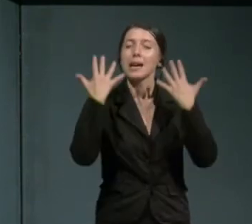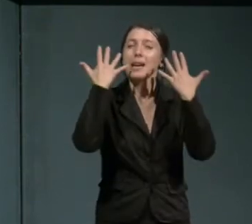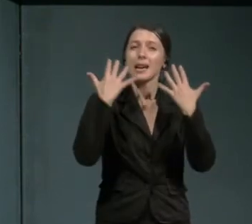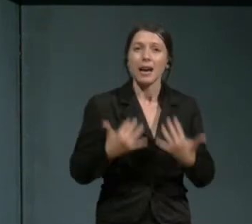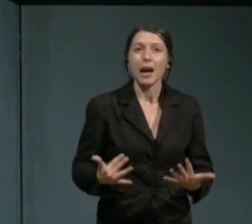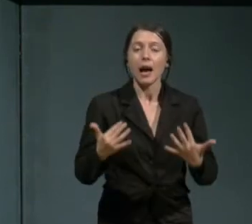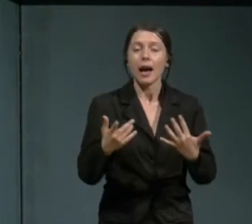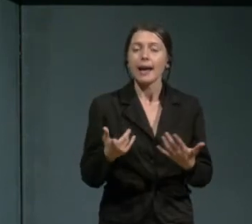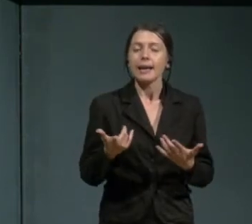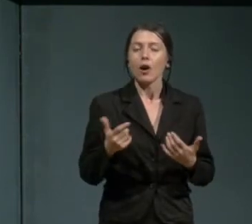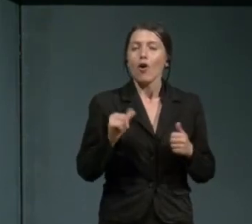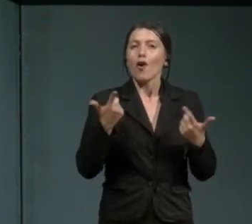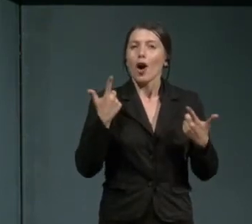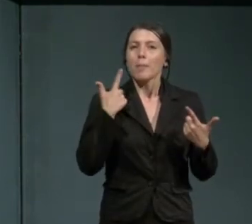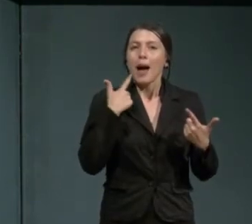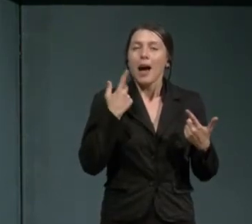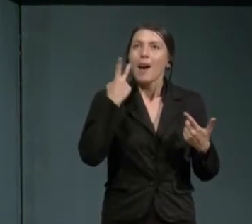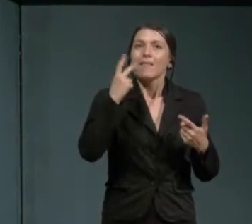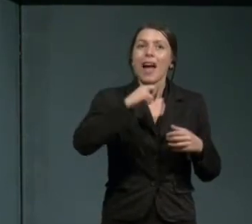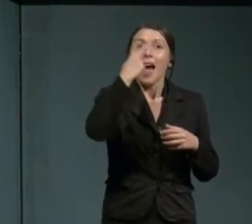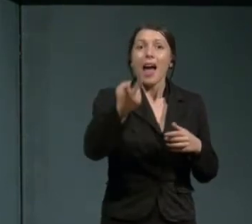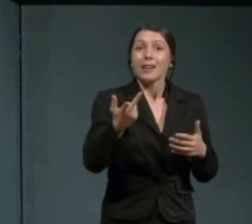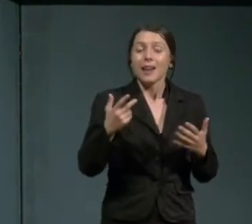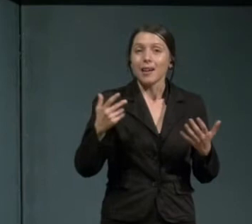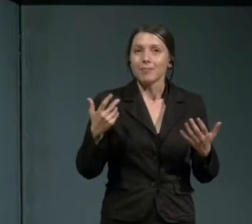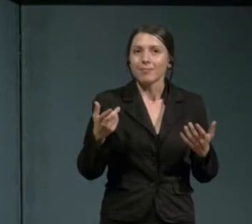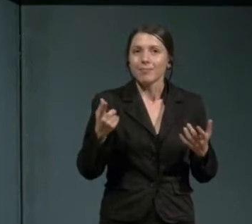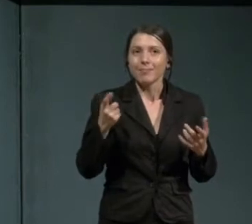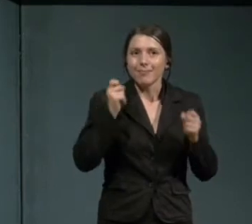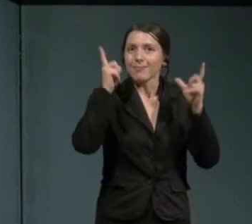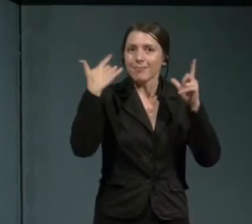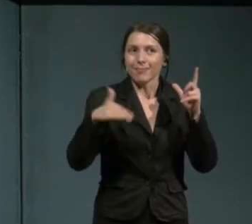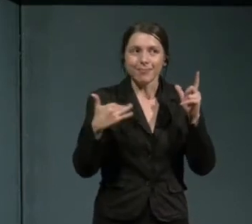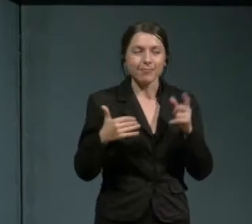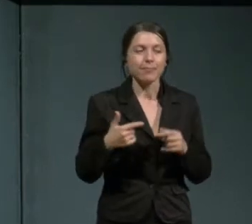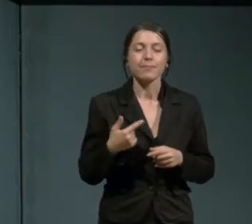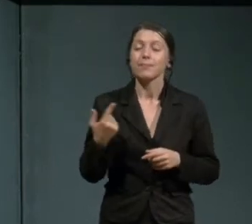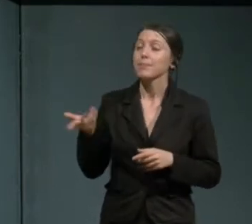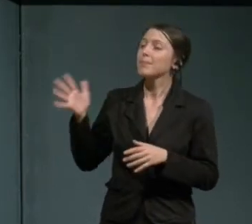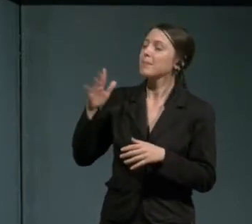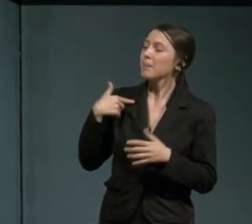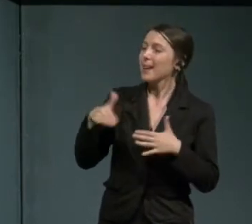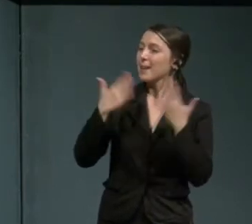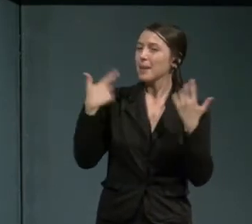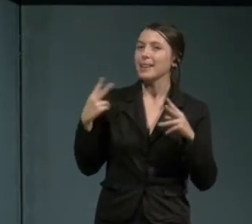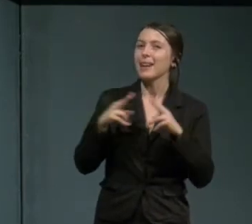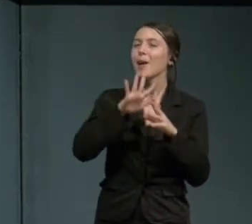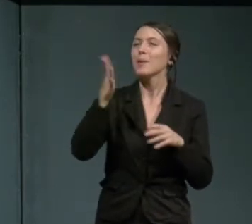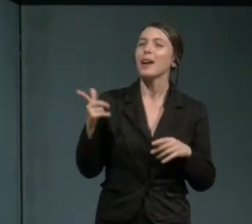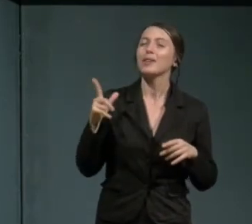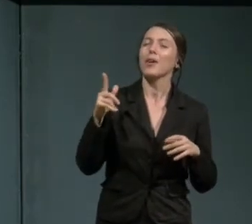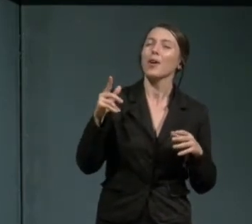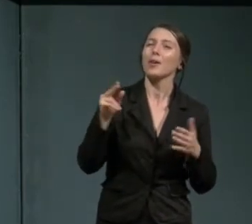impressionante comunque quando gli si vede in un altro incontro parlavamo con look long e un altro scrittore francese